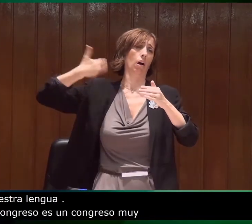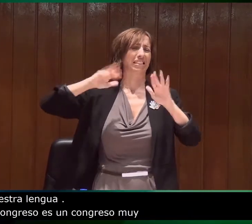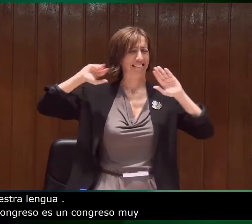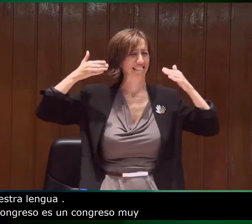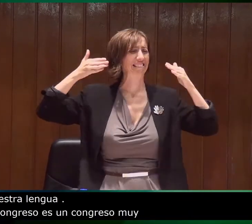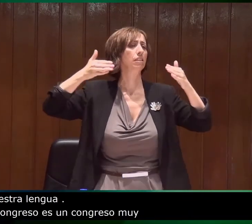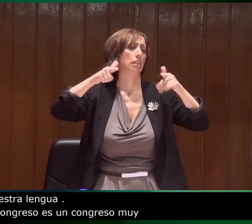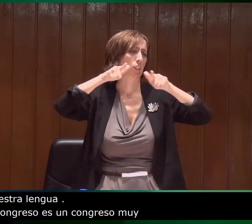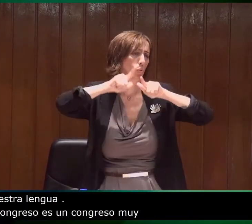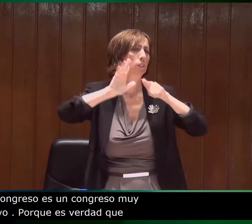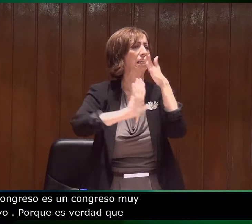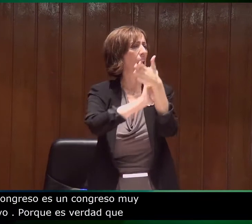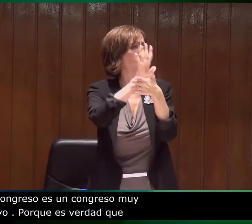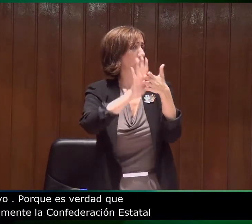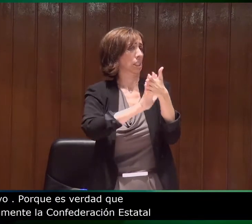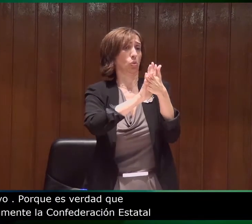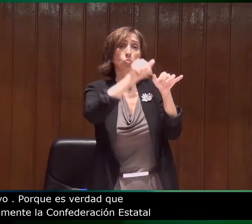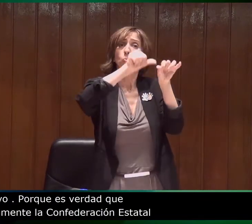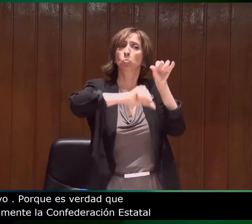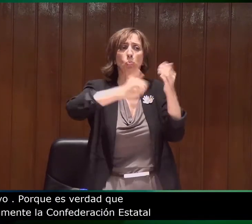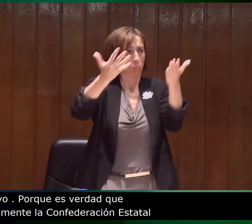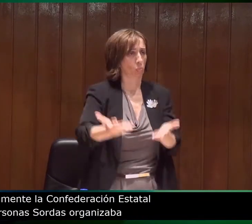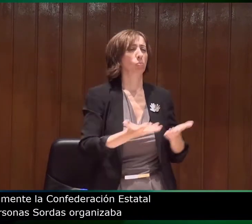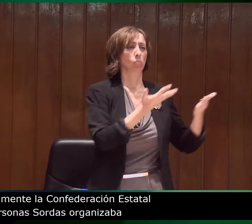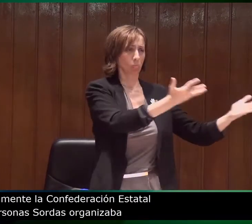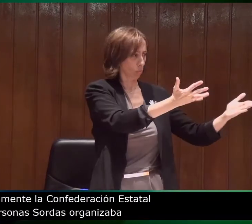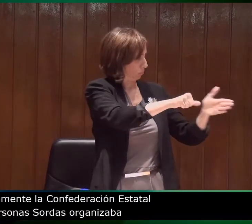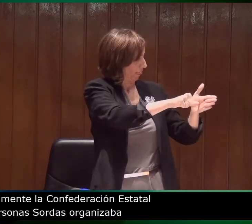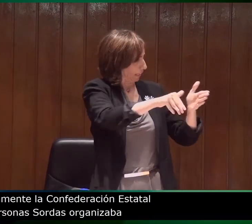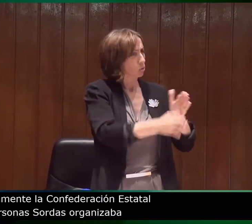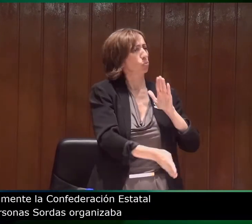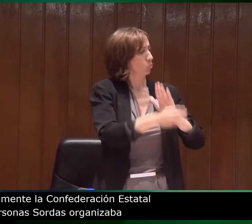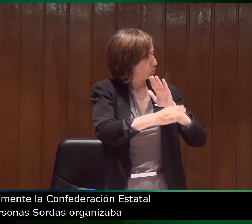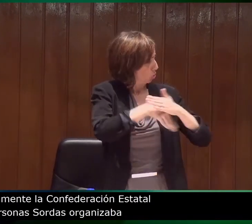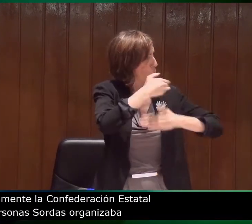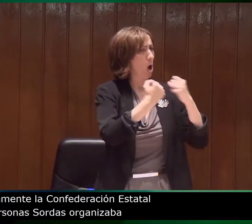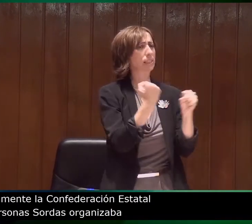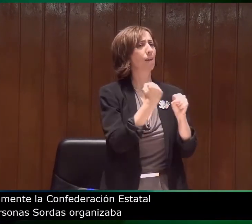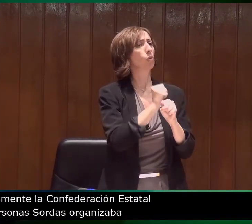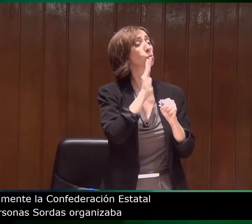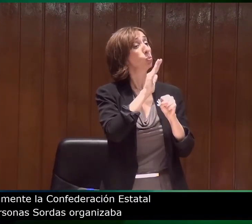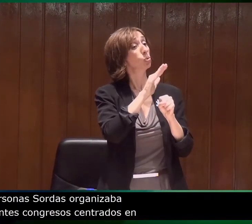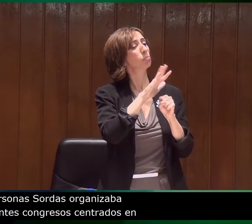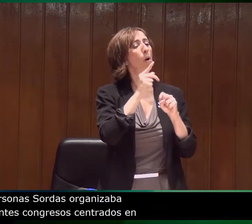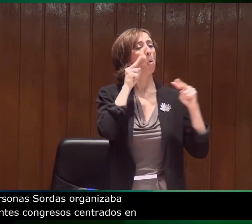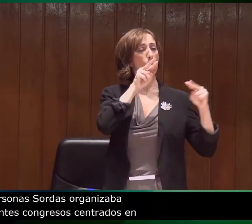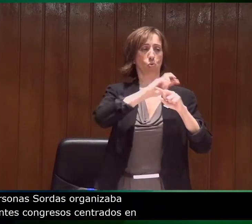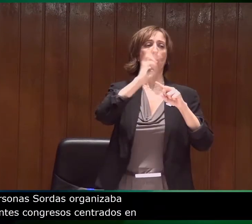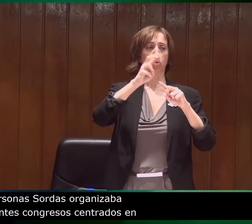organizaba diferentes congresos centrados en lingüística de la lengua de signos y que ahora hemos pasado el turno a que